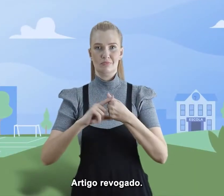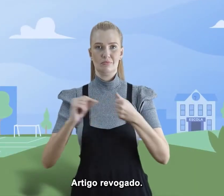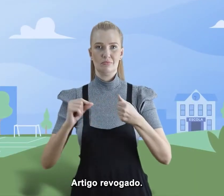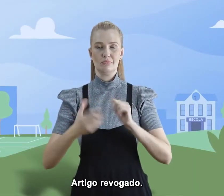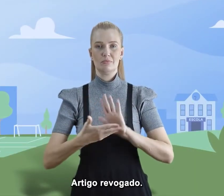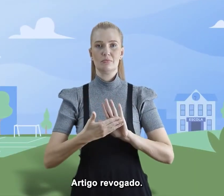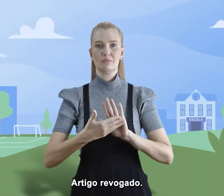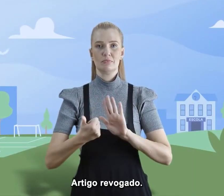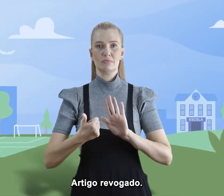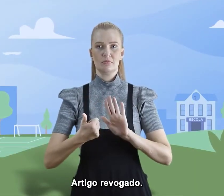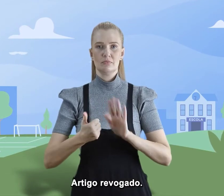Artigo revogado.